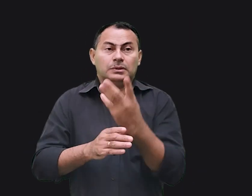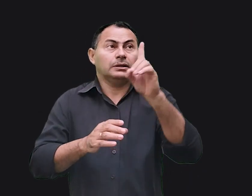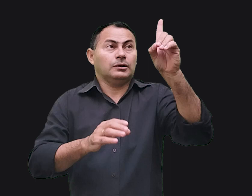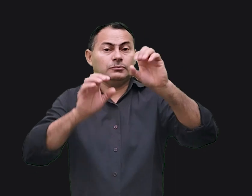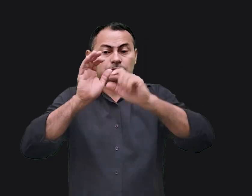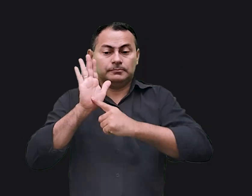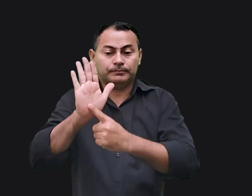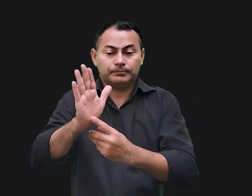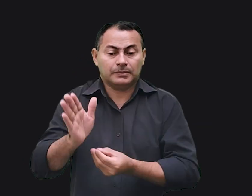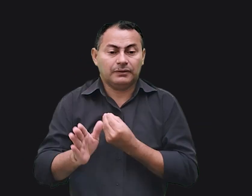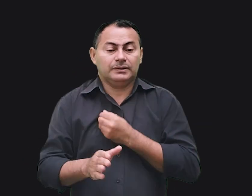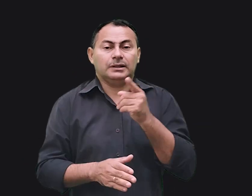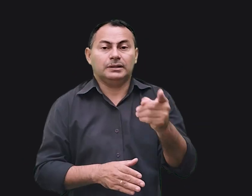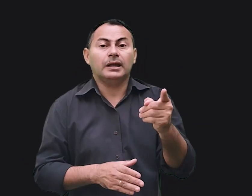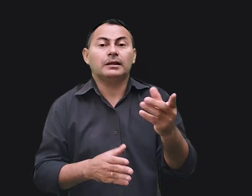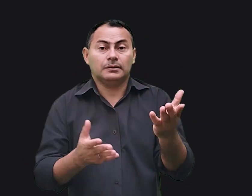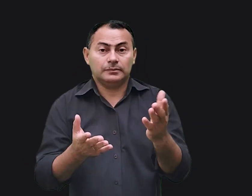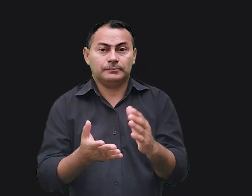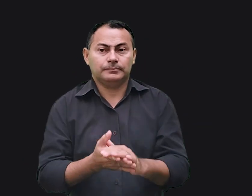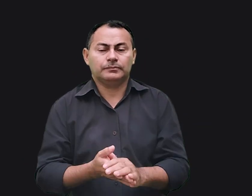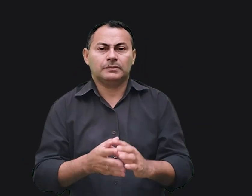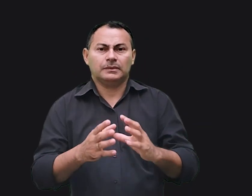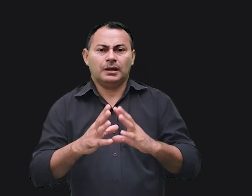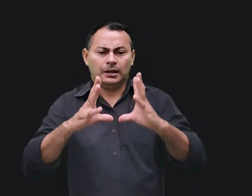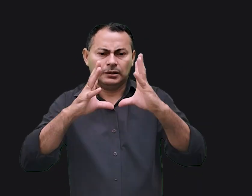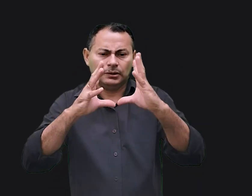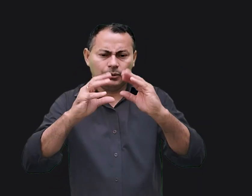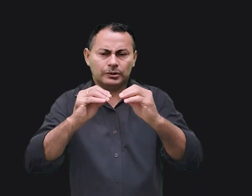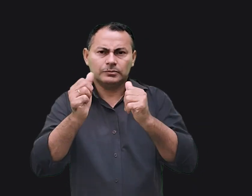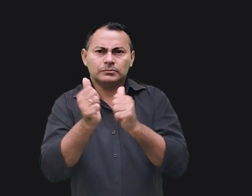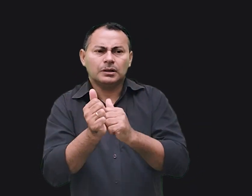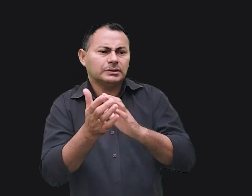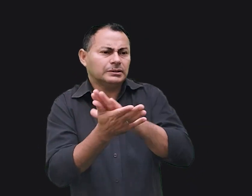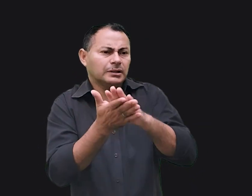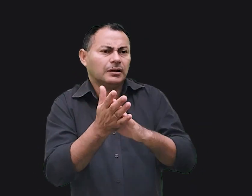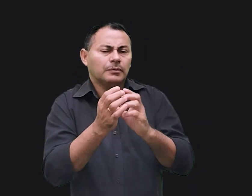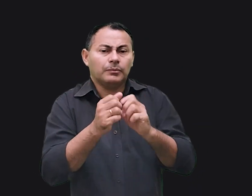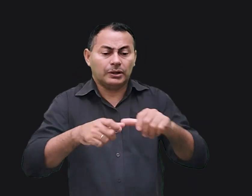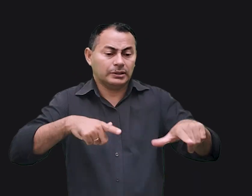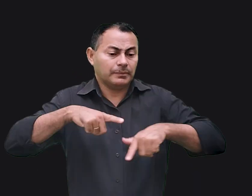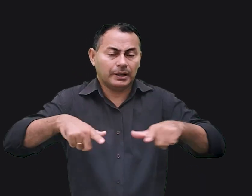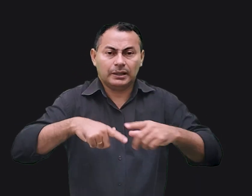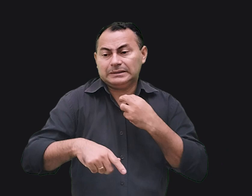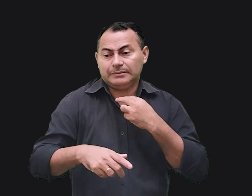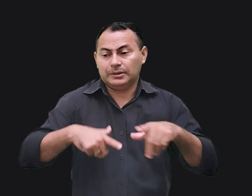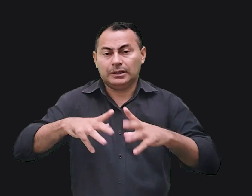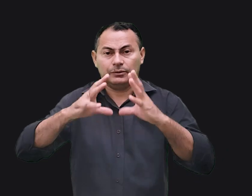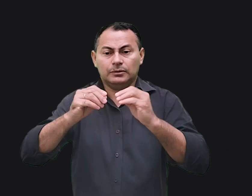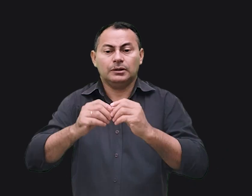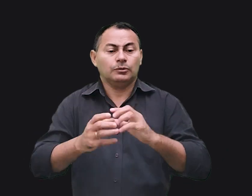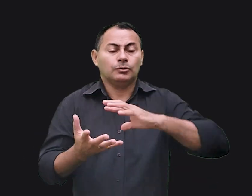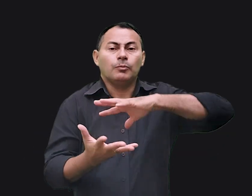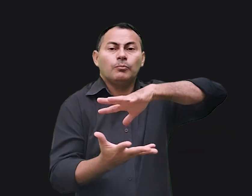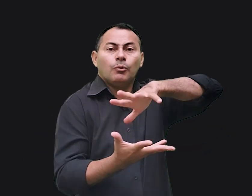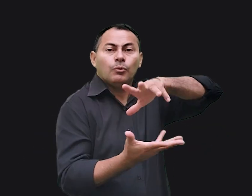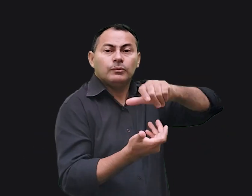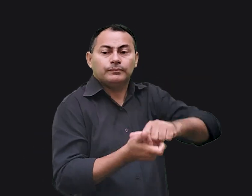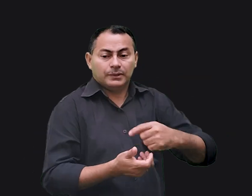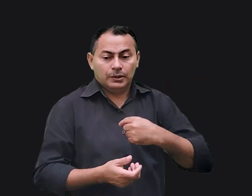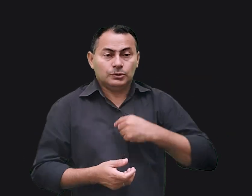de Deus se manifestasse na vida dele. A noite se aproxima, quando ninguém pode trabalhar. Enquanto estou no mundo, sou a